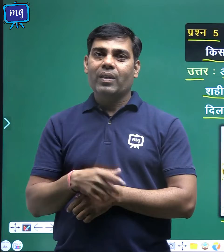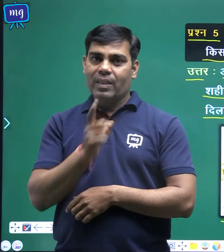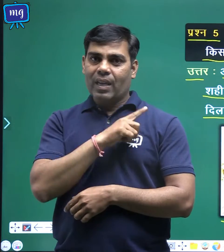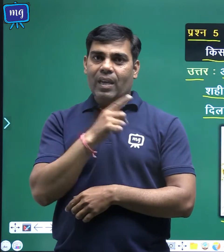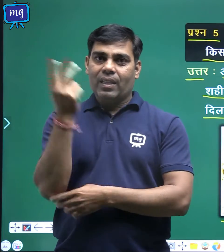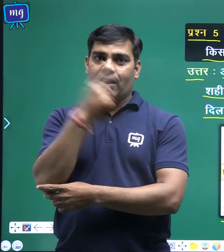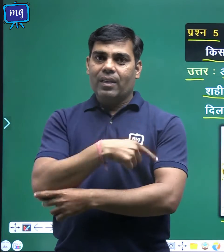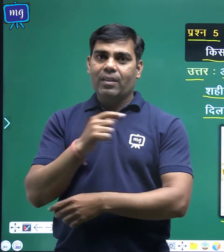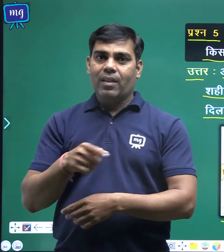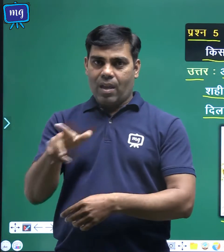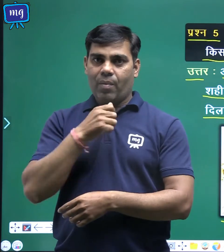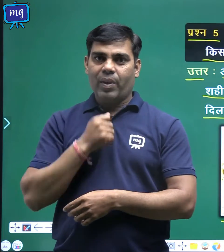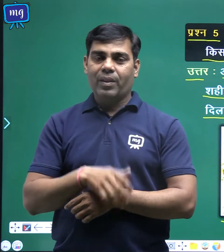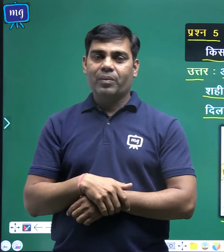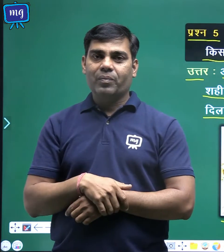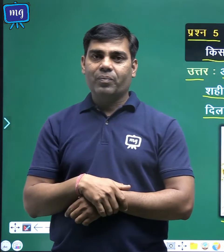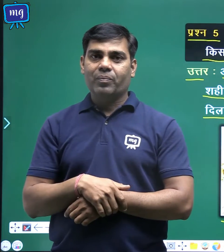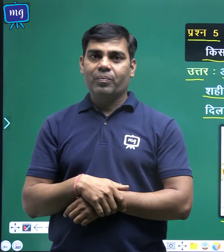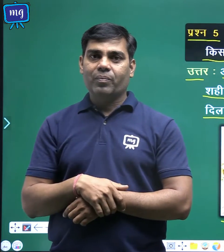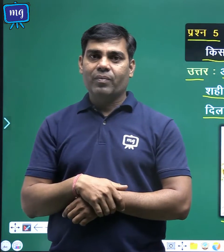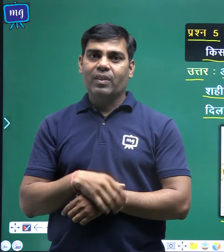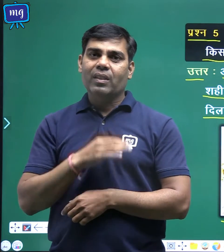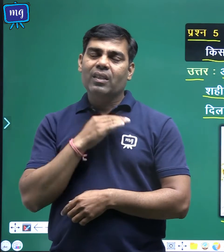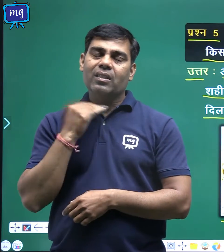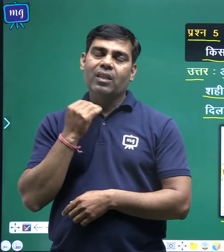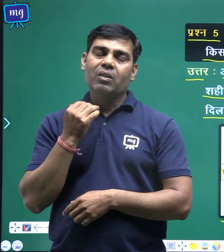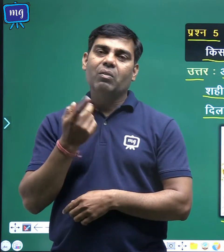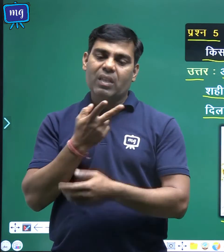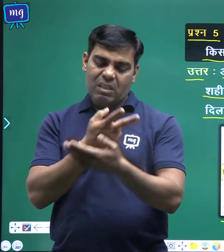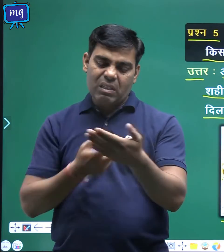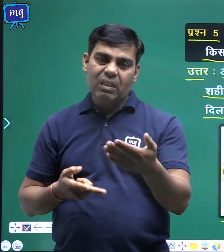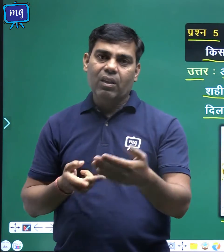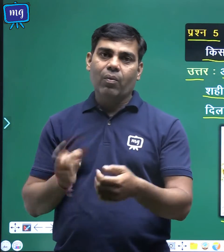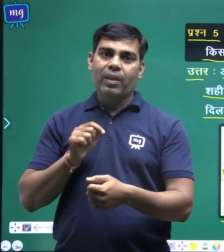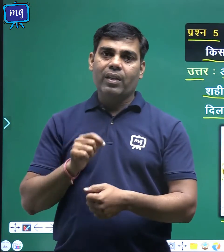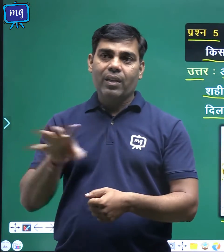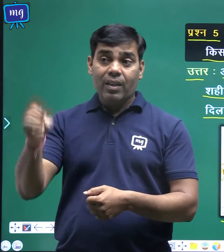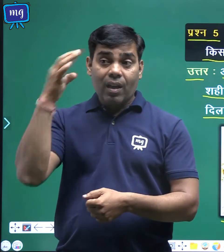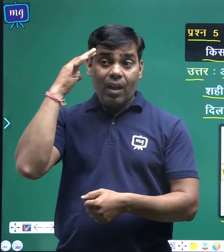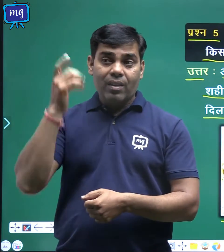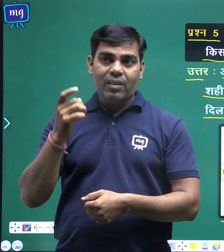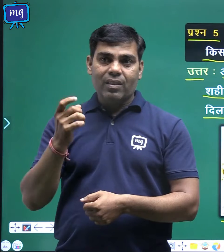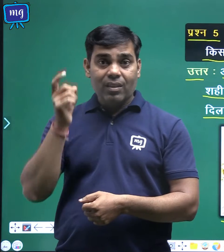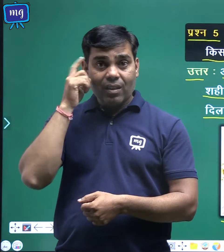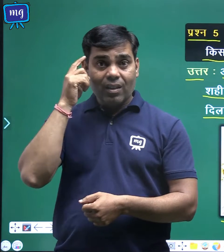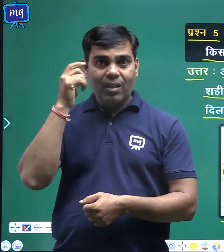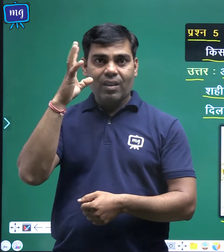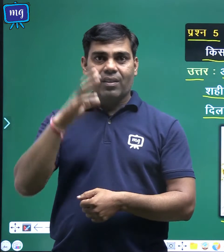दिन हमें शहीदों की गाथाओं की याद दिलाता